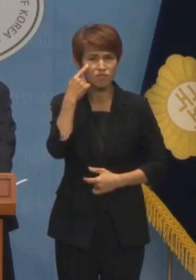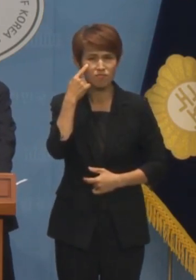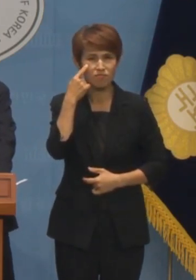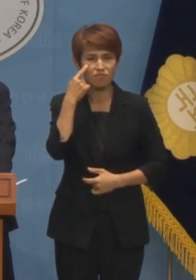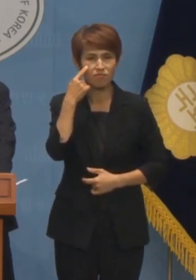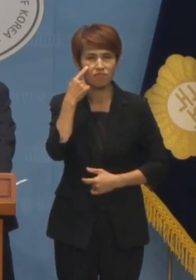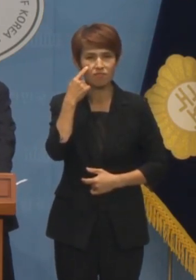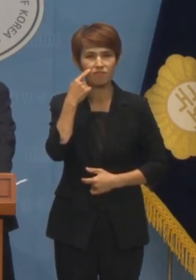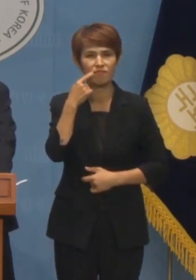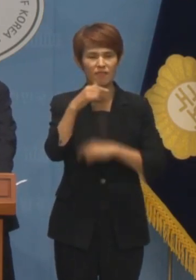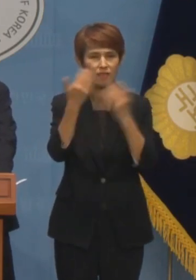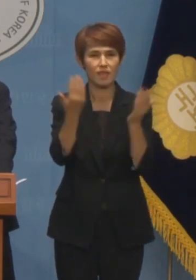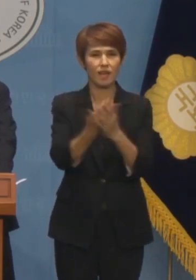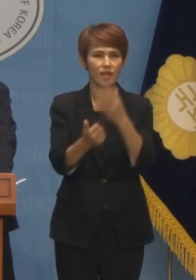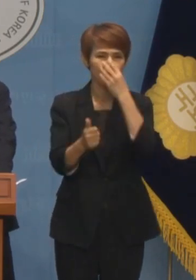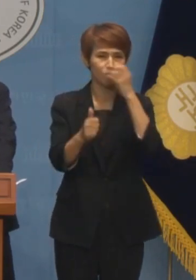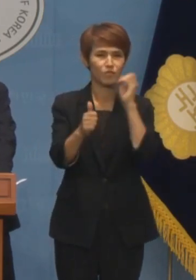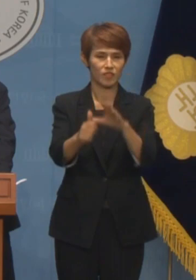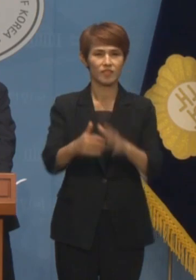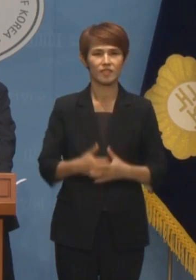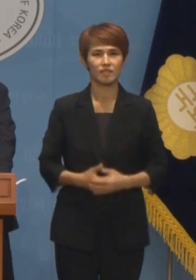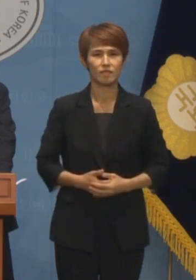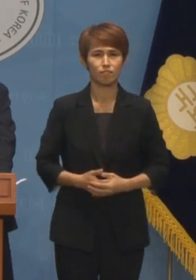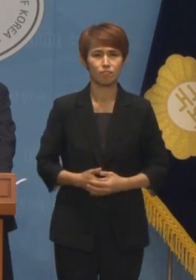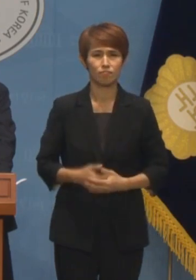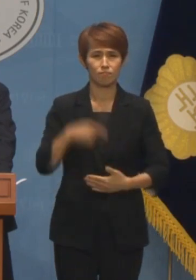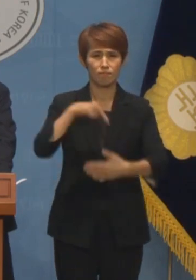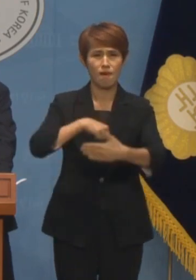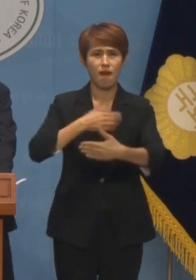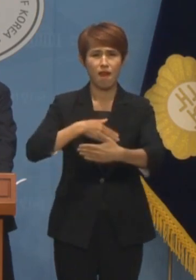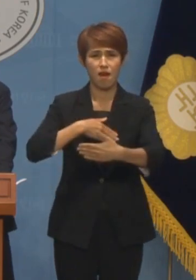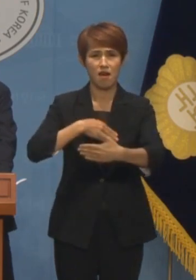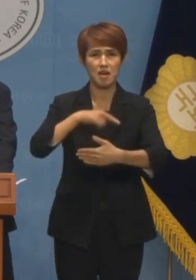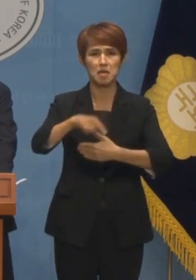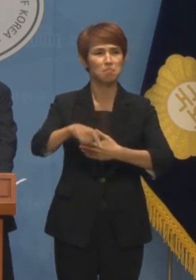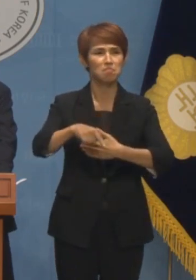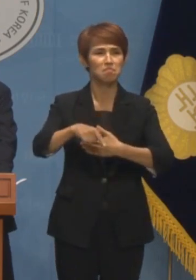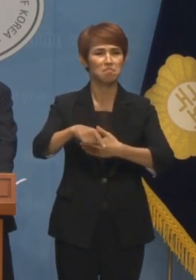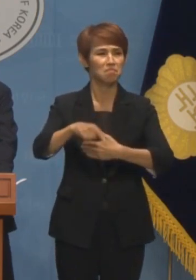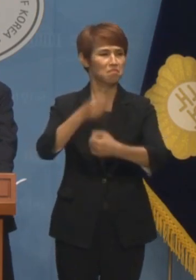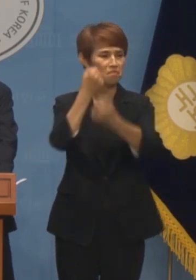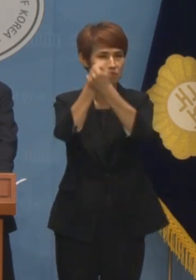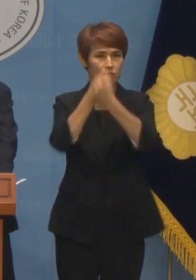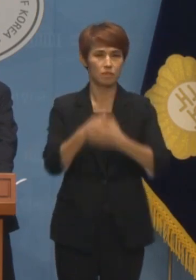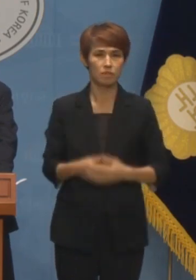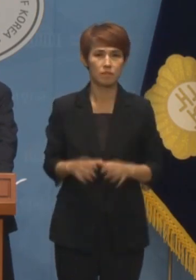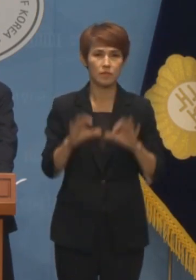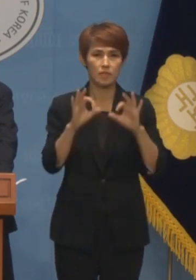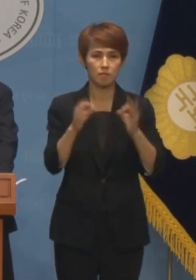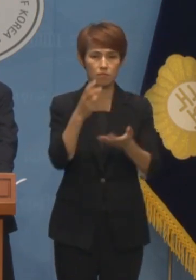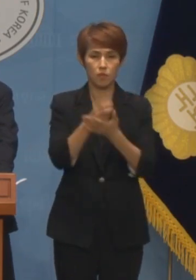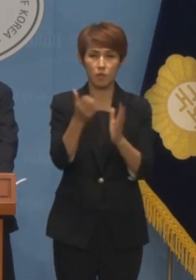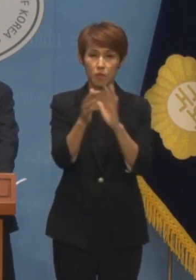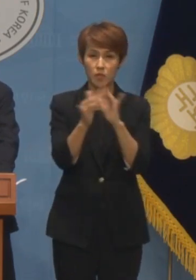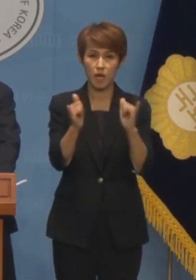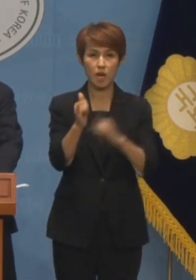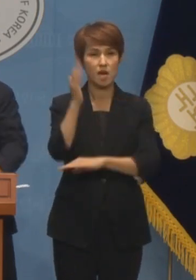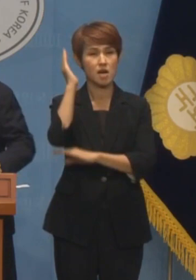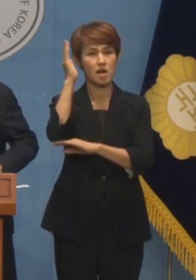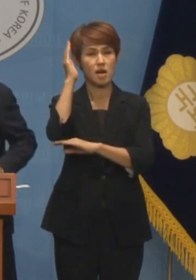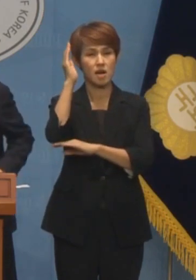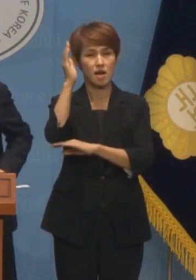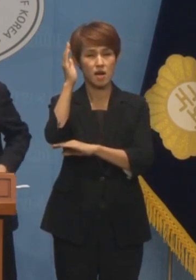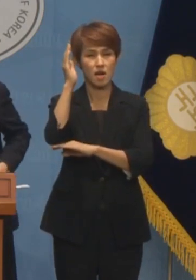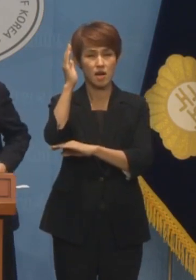무시합니다. 알면서도 그냥 무시합니다. 김기현 변호사의 근거 없는 주장에 기대어